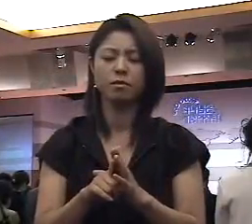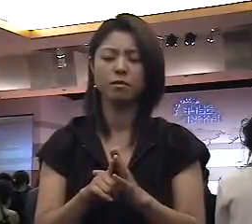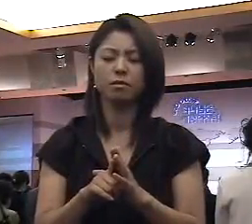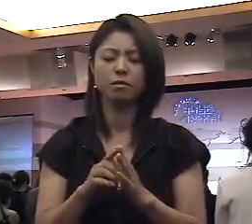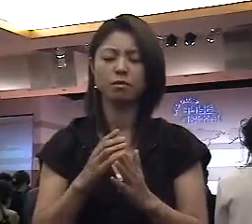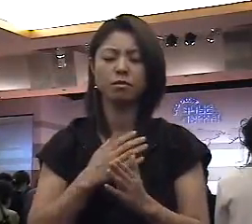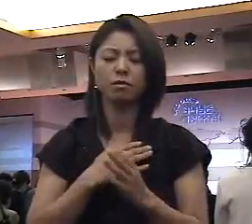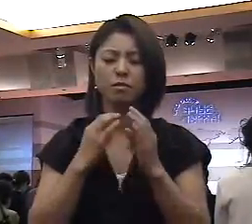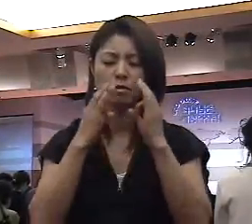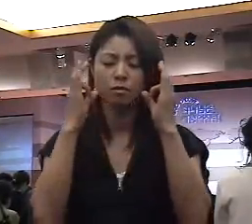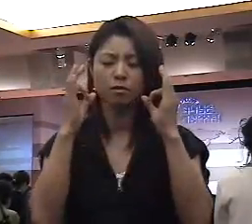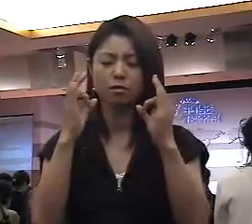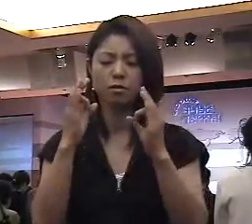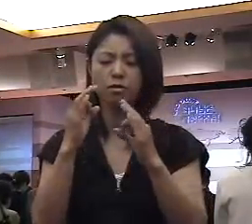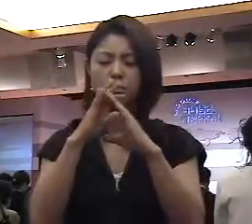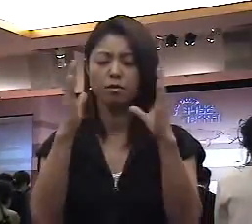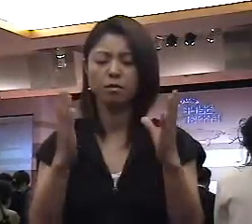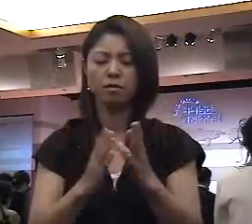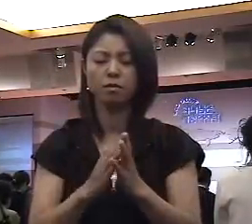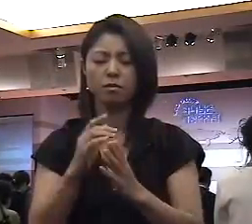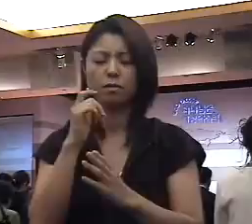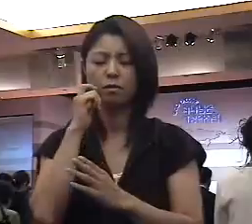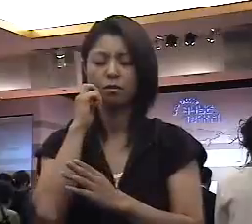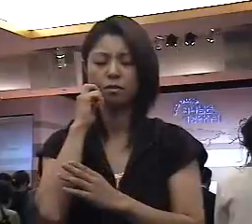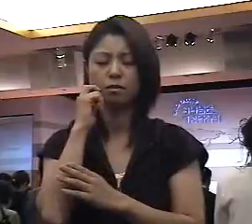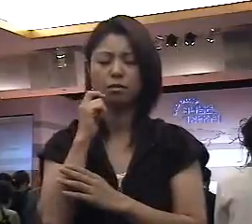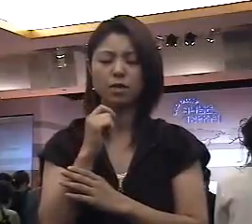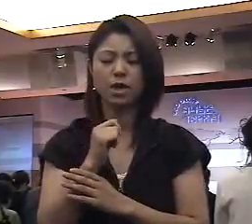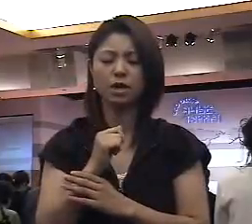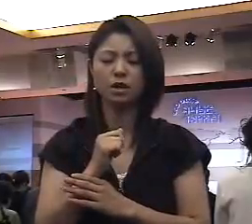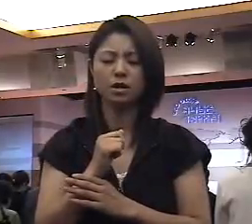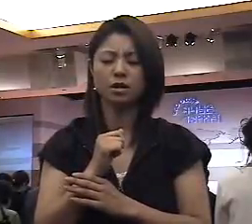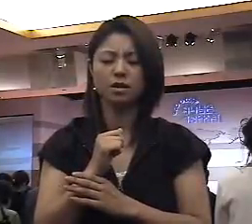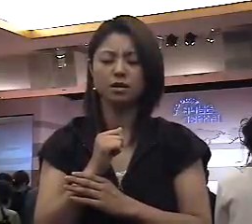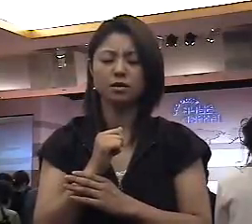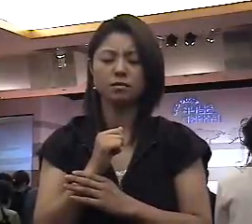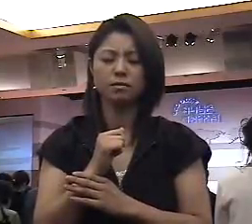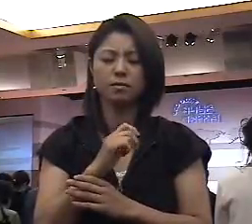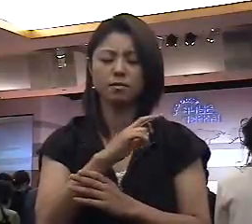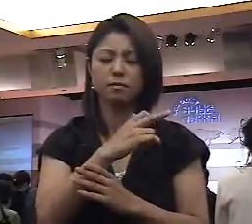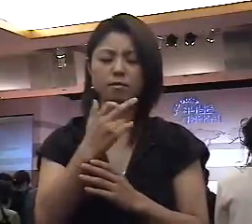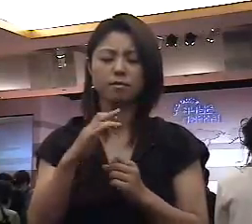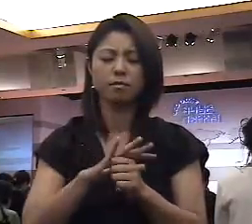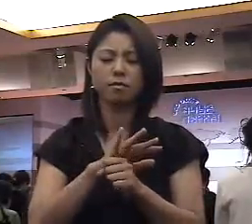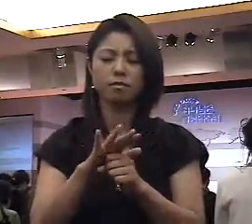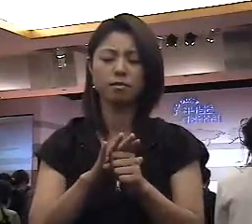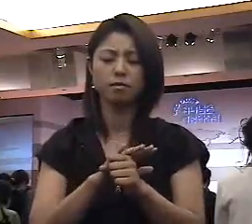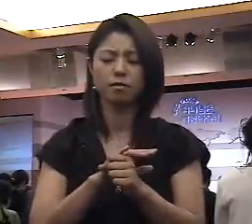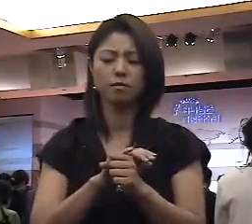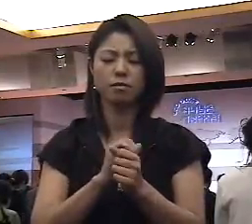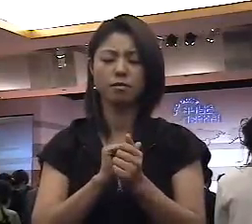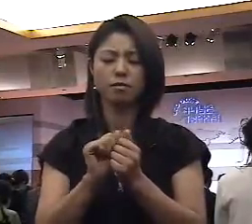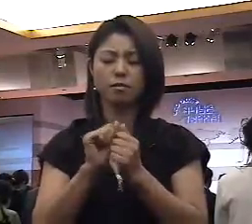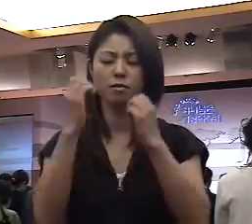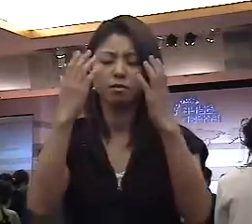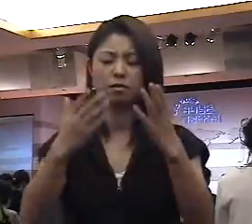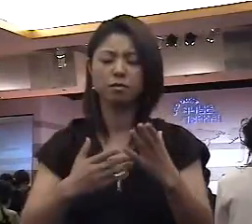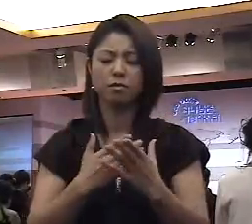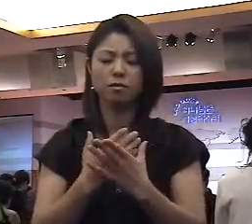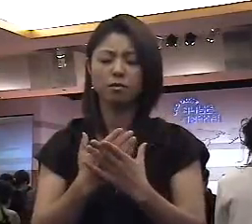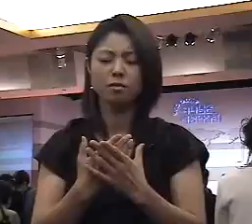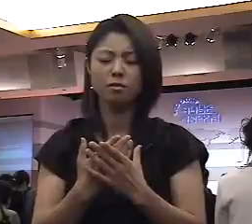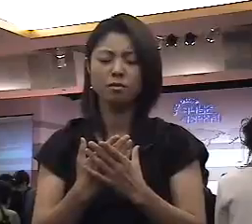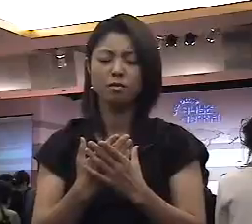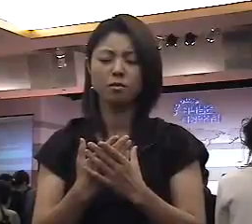고백합니다. 이 예배를 통해 우리들의 심령을 자복하오니 주님의 크신 사랑으로 씻어 주옵소서. 우리의